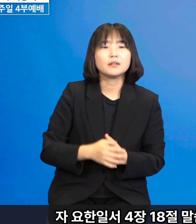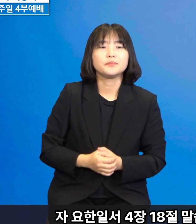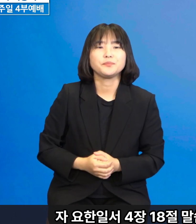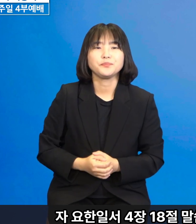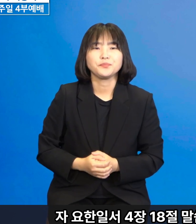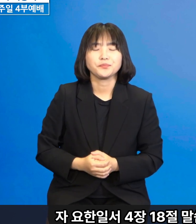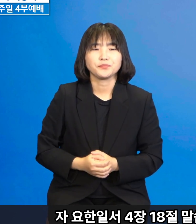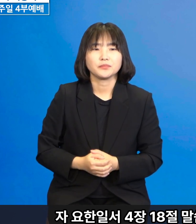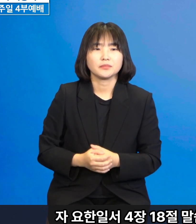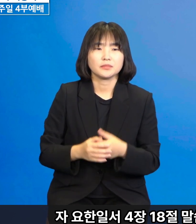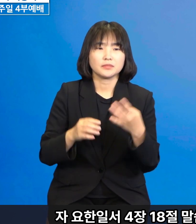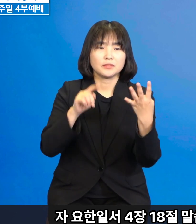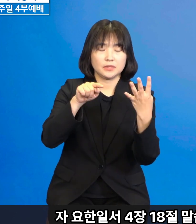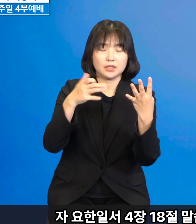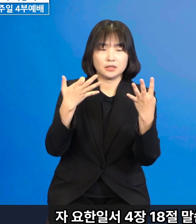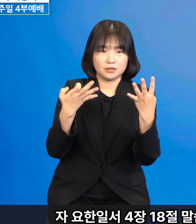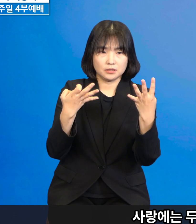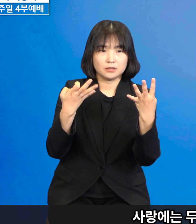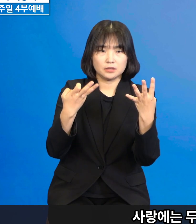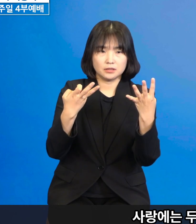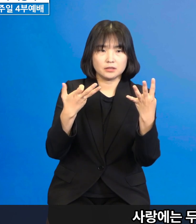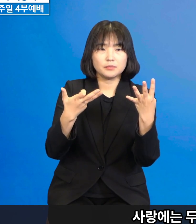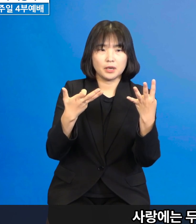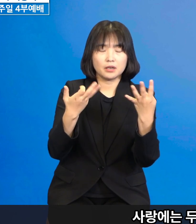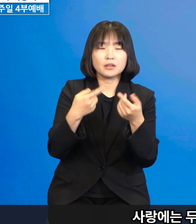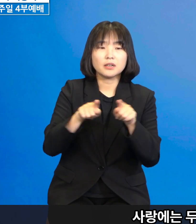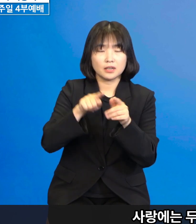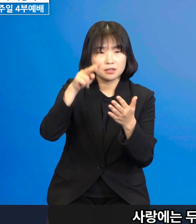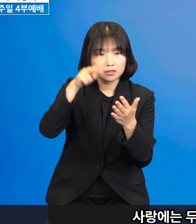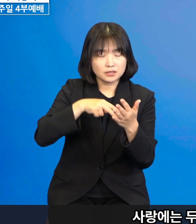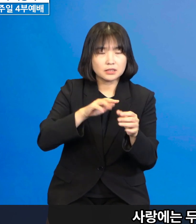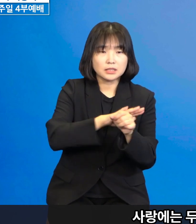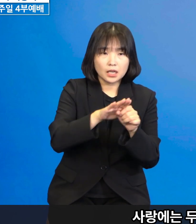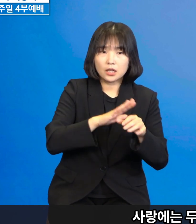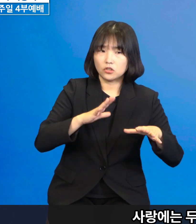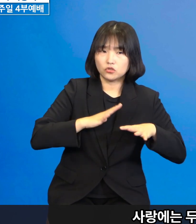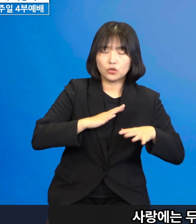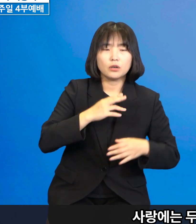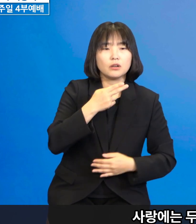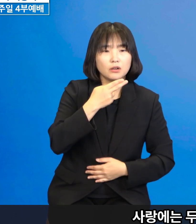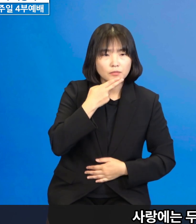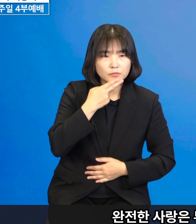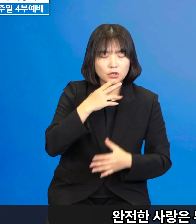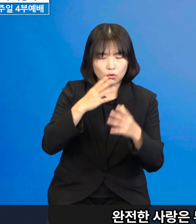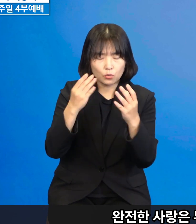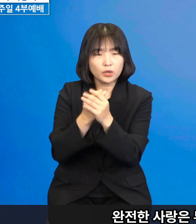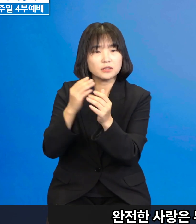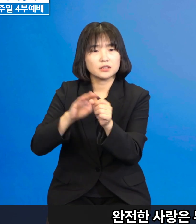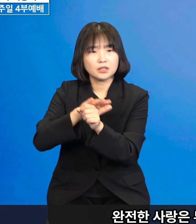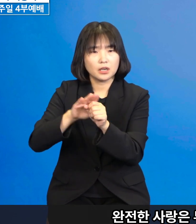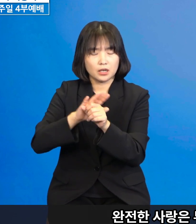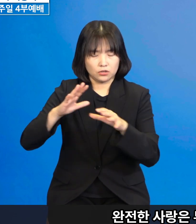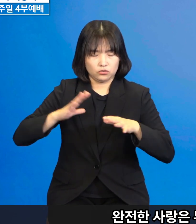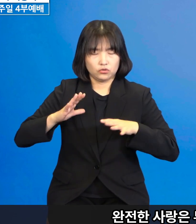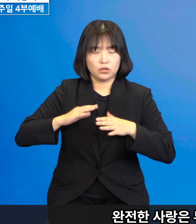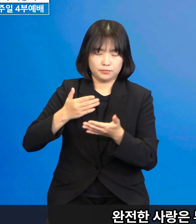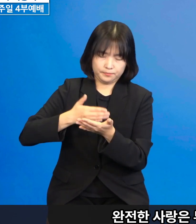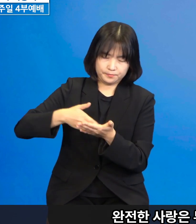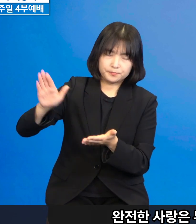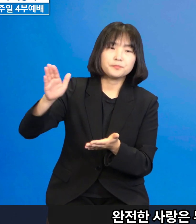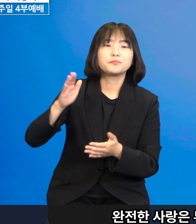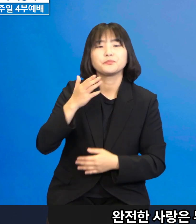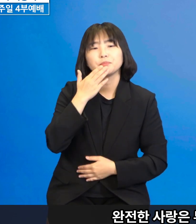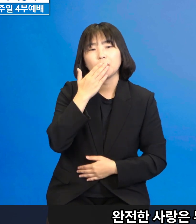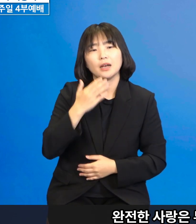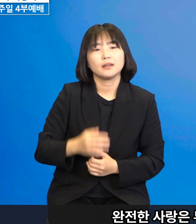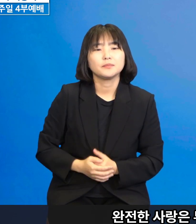18절 말씀을 함께 읽어보겠습니다. 시작. 사랑에는 두려움이 없습니다. 완전한 사랑은